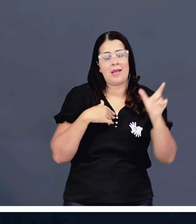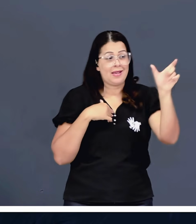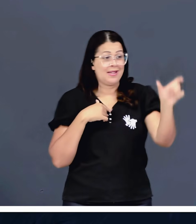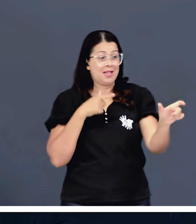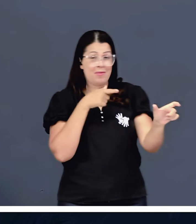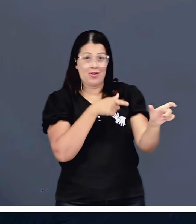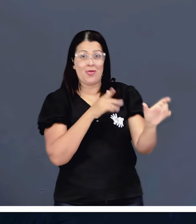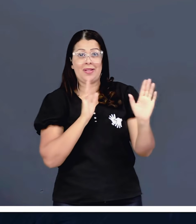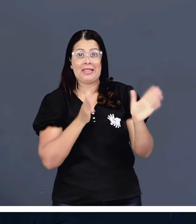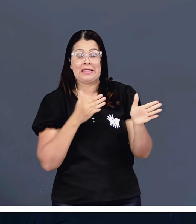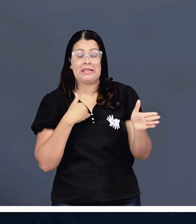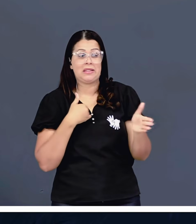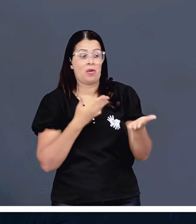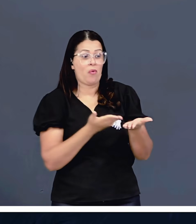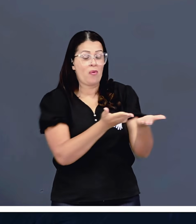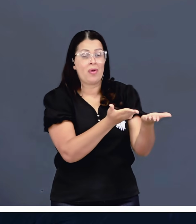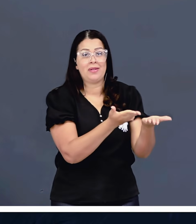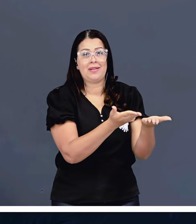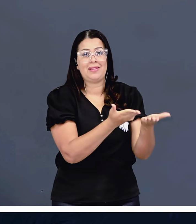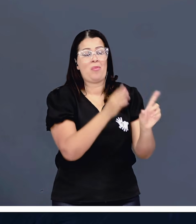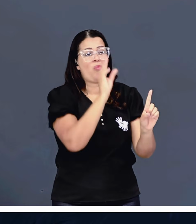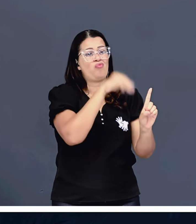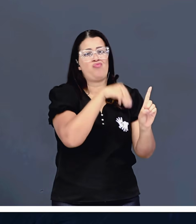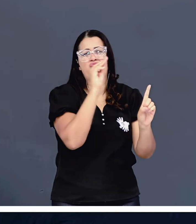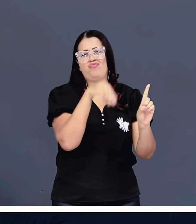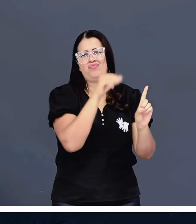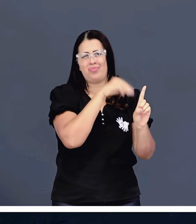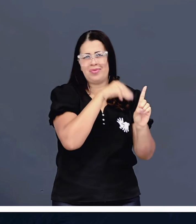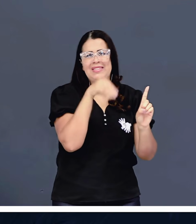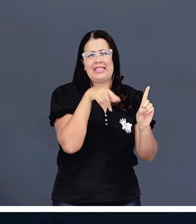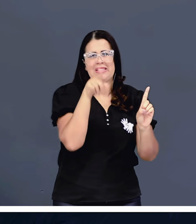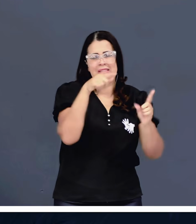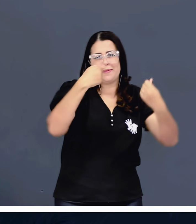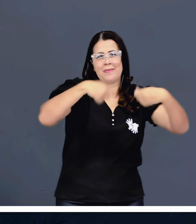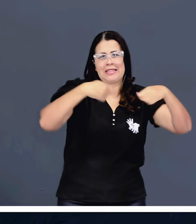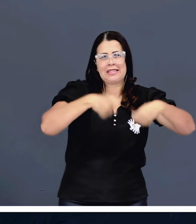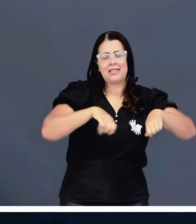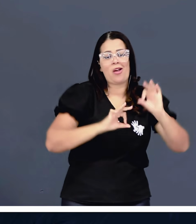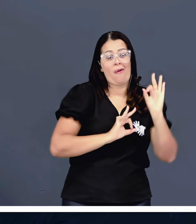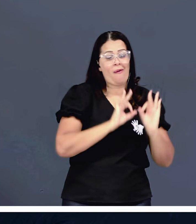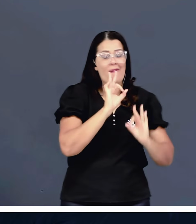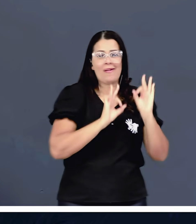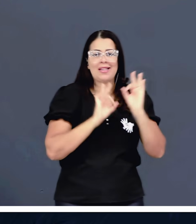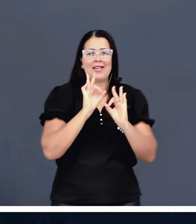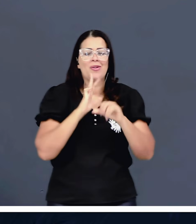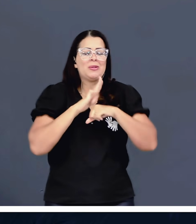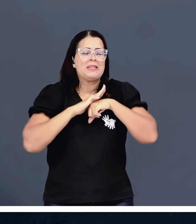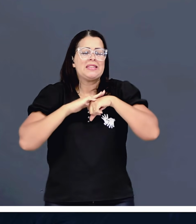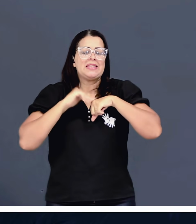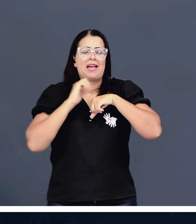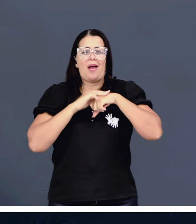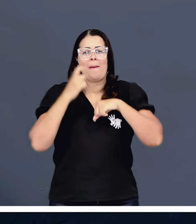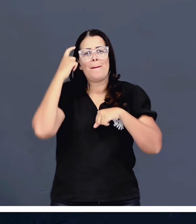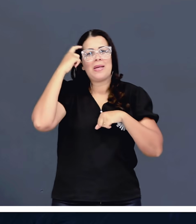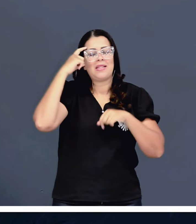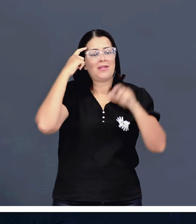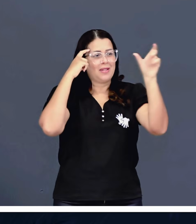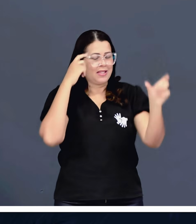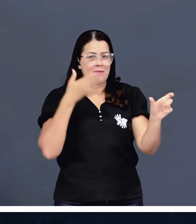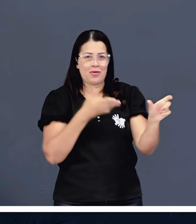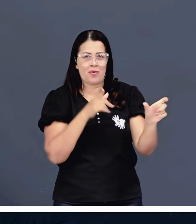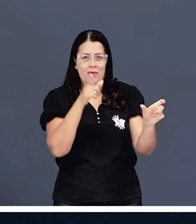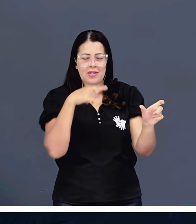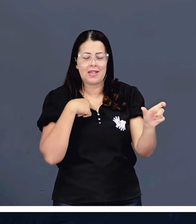pessoa, ela está em condição de vulnerabilidade e você precisa preparar algo com muito carinho para ela. Então, você que